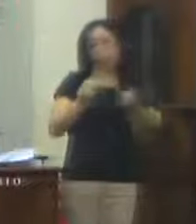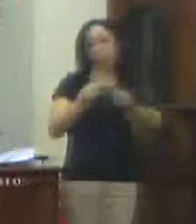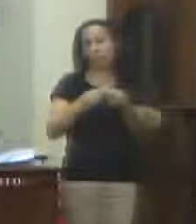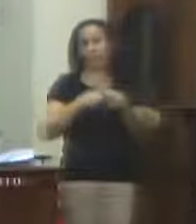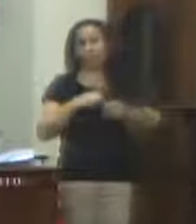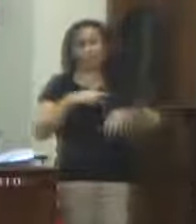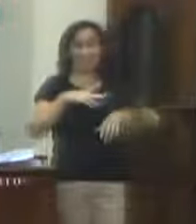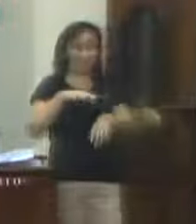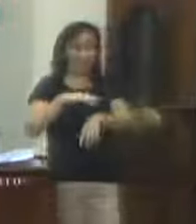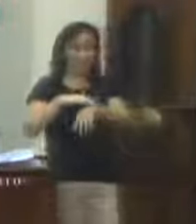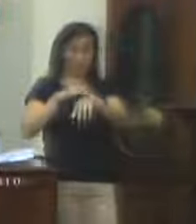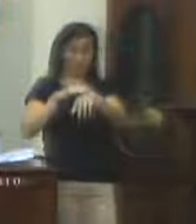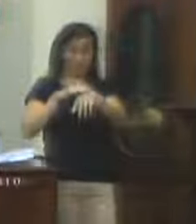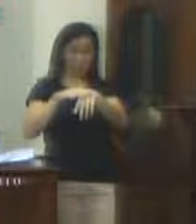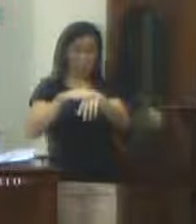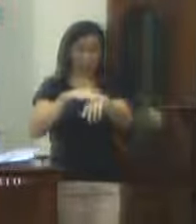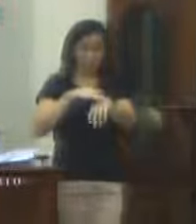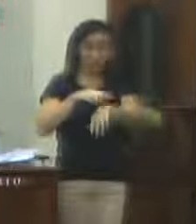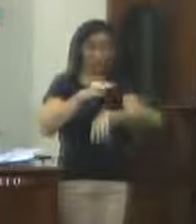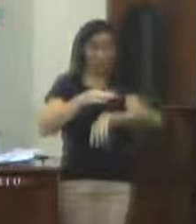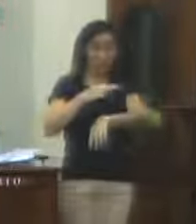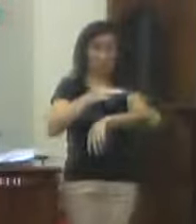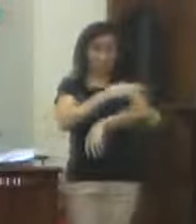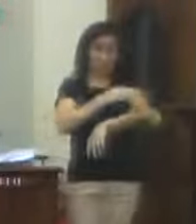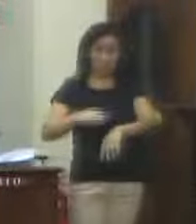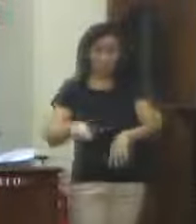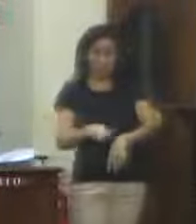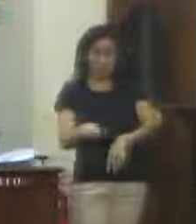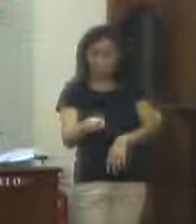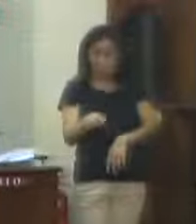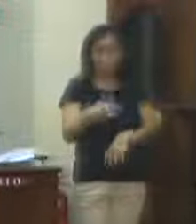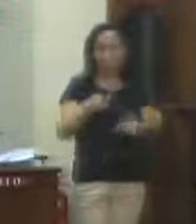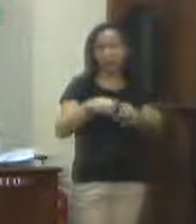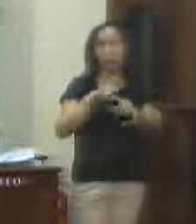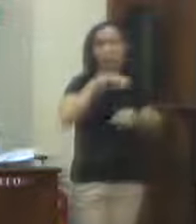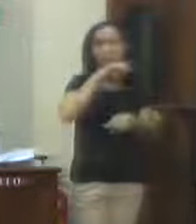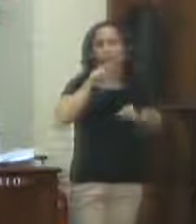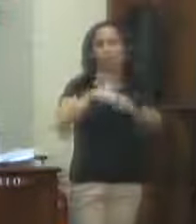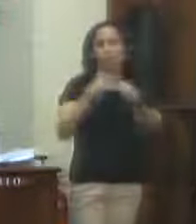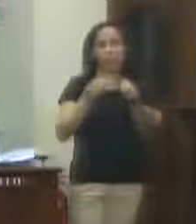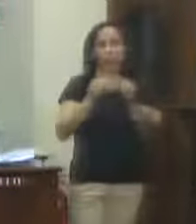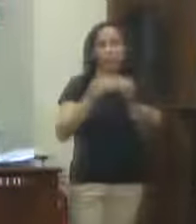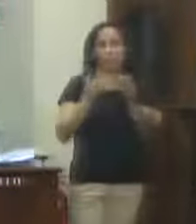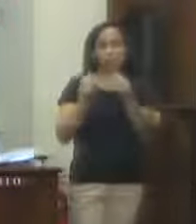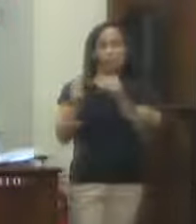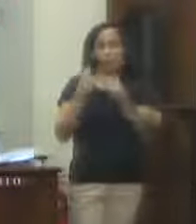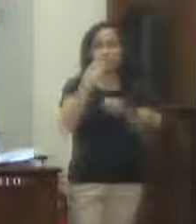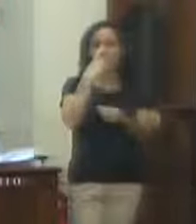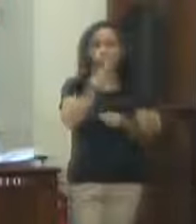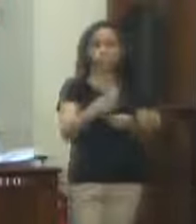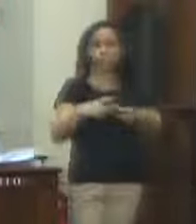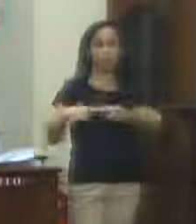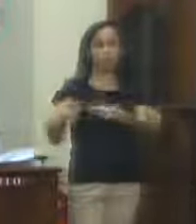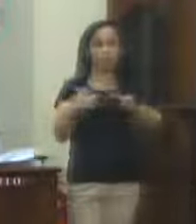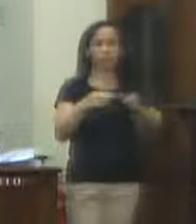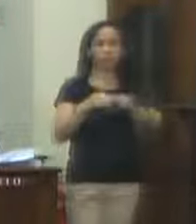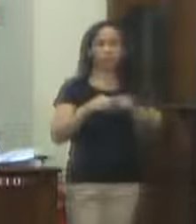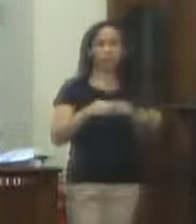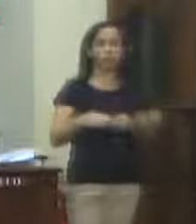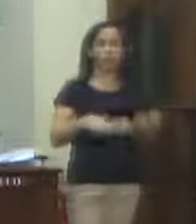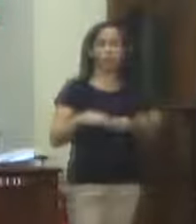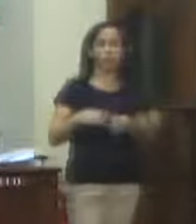aparecimento de animais peçonhentos tem sido constante na localidade, causando grandes transtornos aos moradores. A quantidade de lixo jogado neste local poderá ocasionar